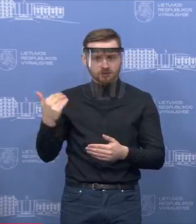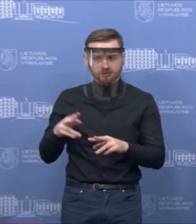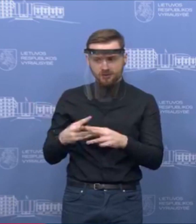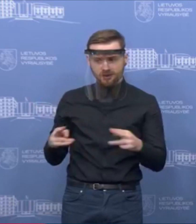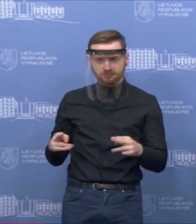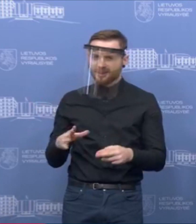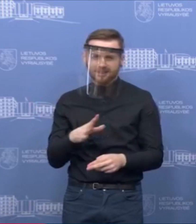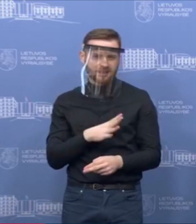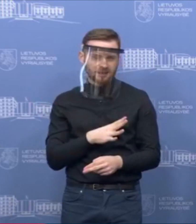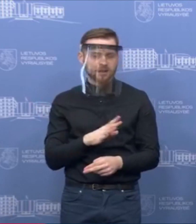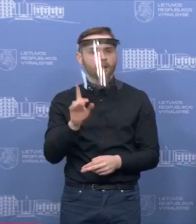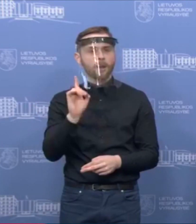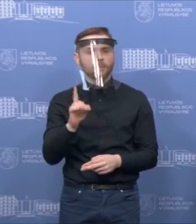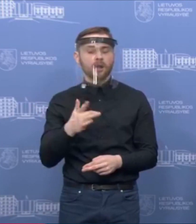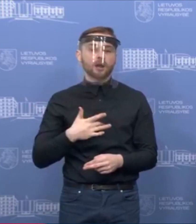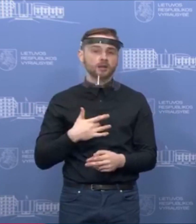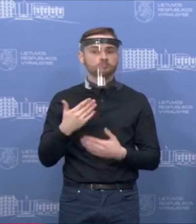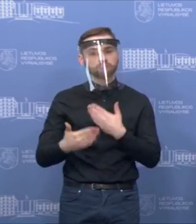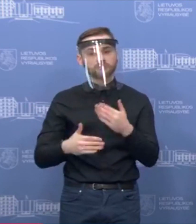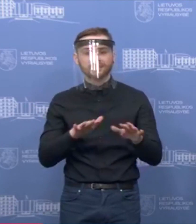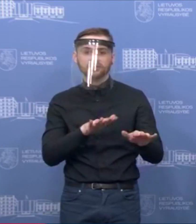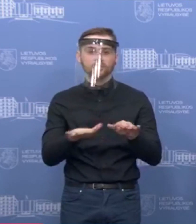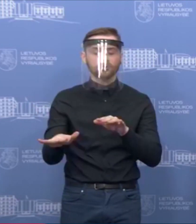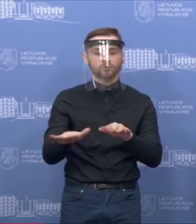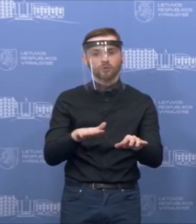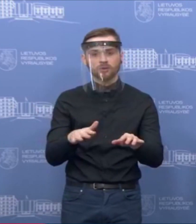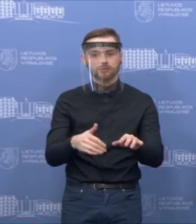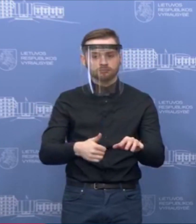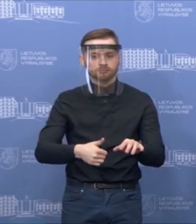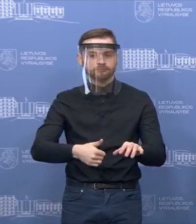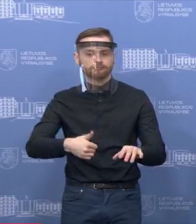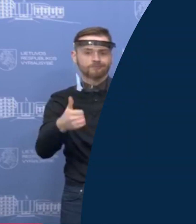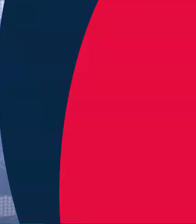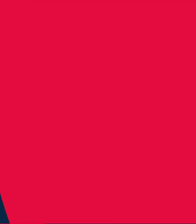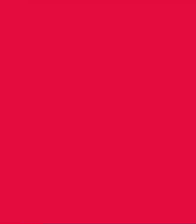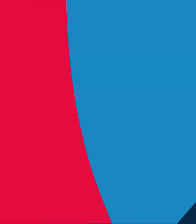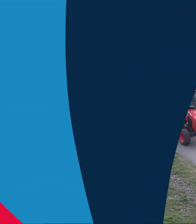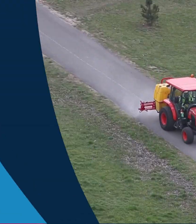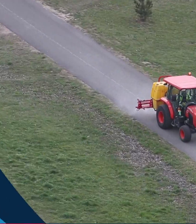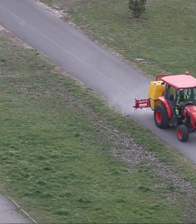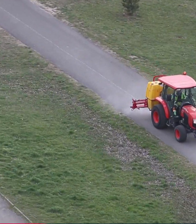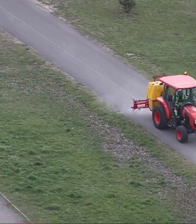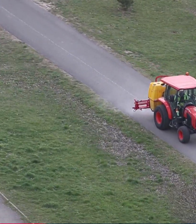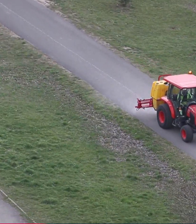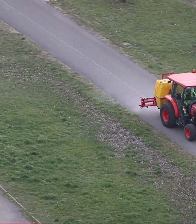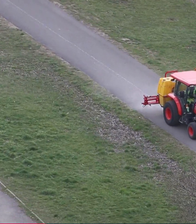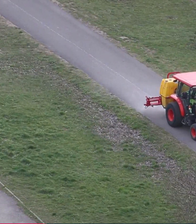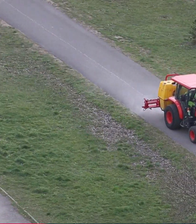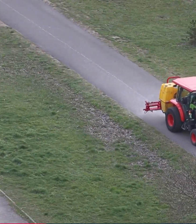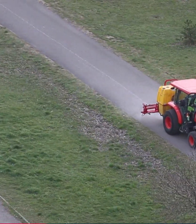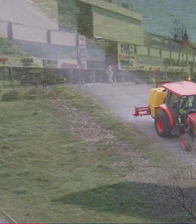labai, labai gali būti situacija normali palyginus. Kaune jau